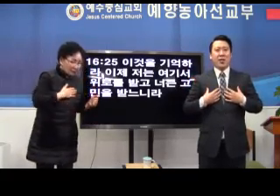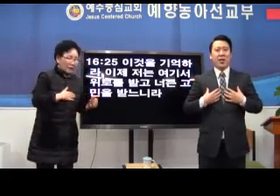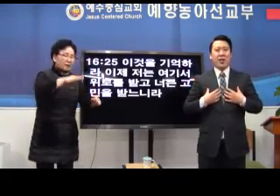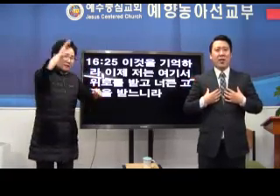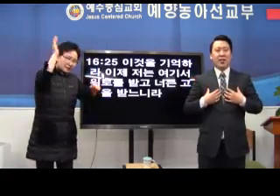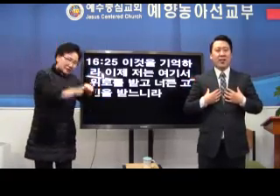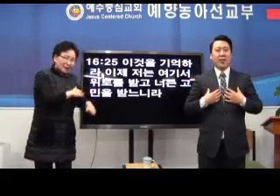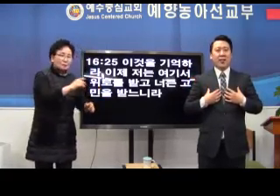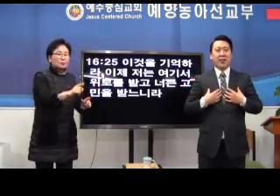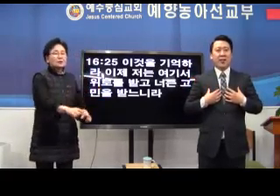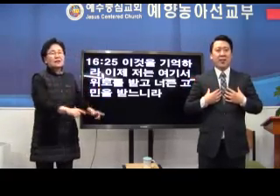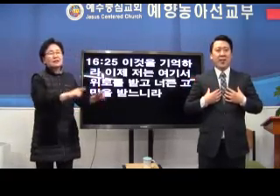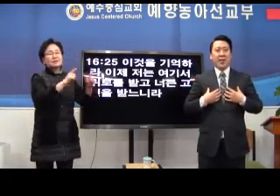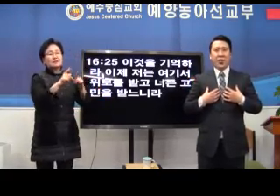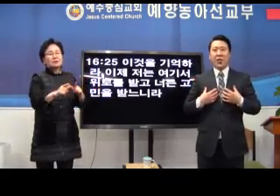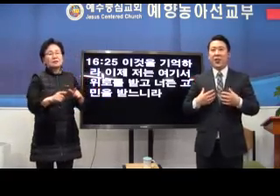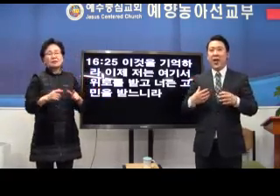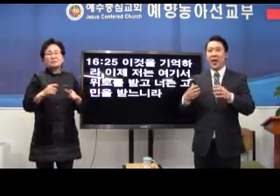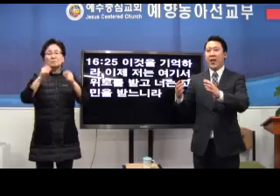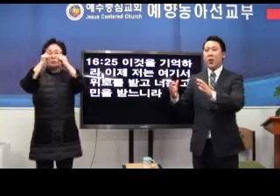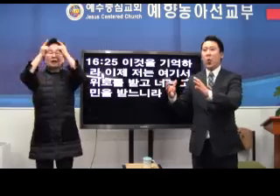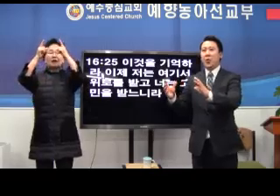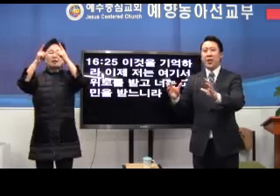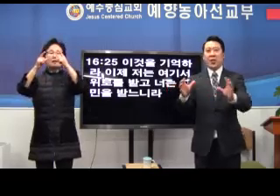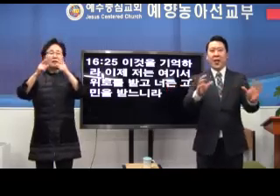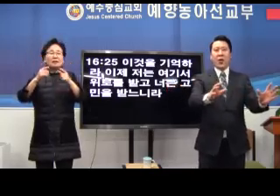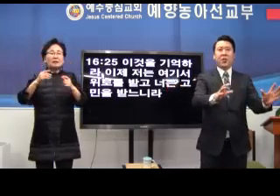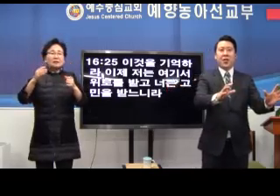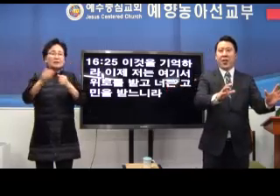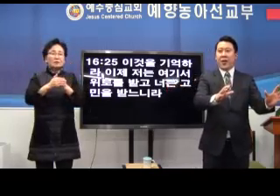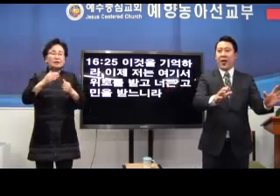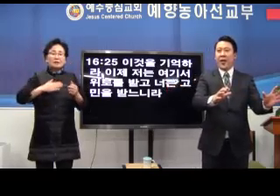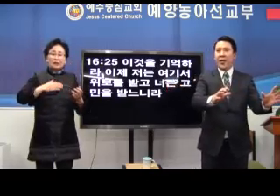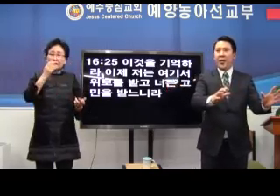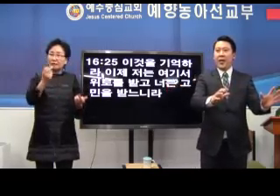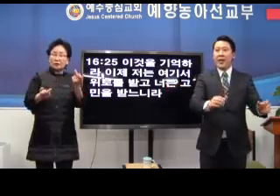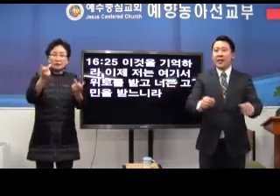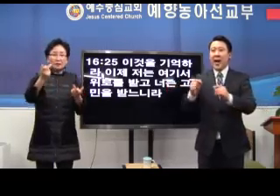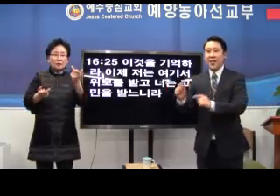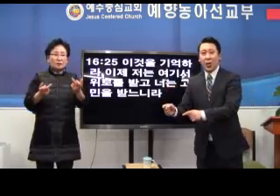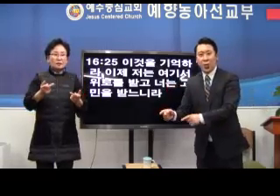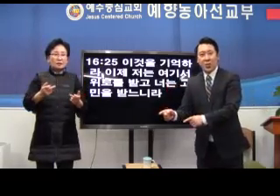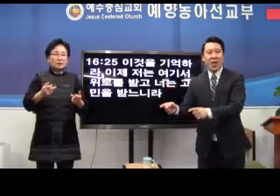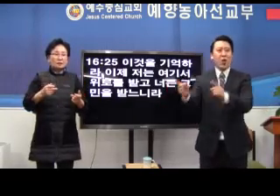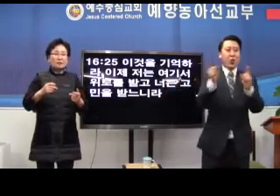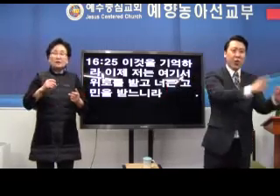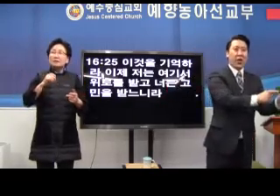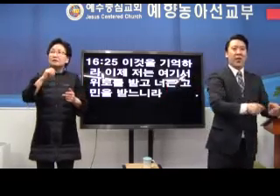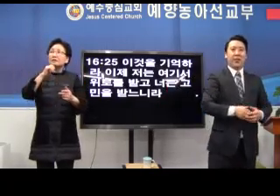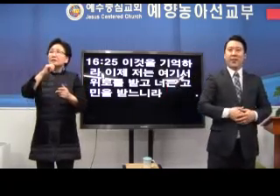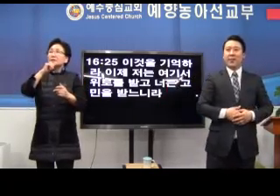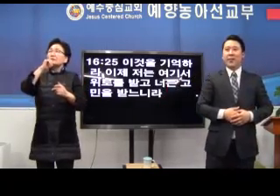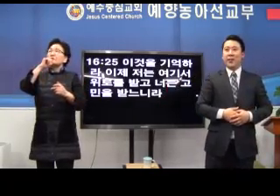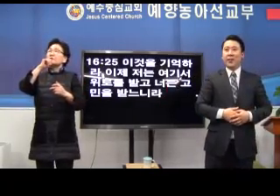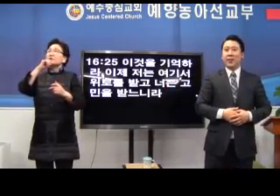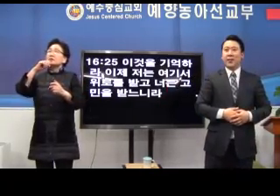알았습니다. 그러니까 내 동생들, 내 형제들에게 나사로를 살려줘서